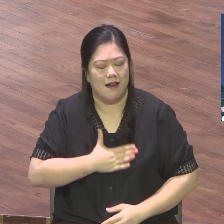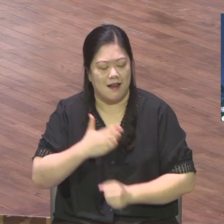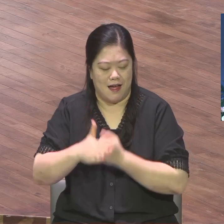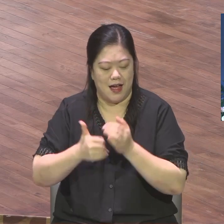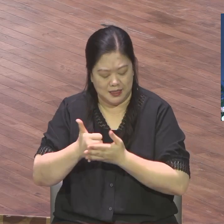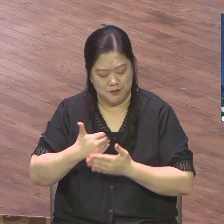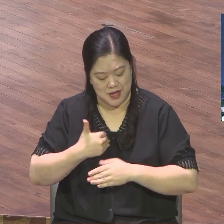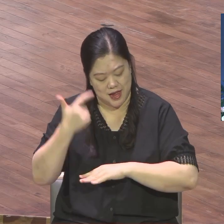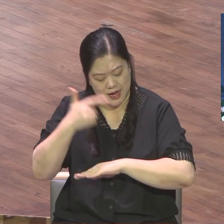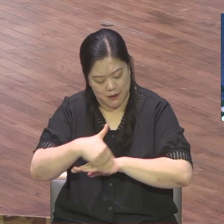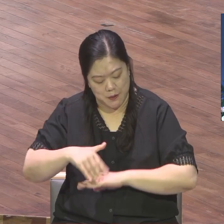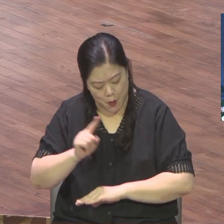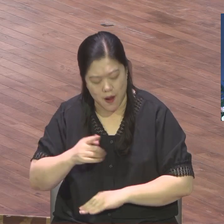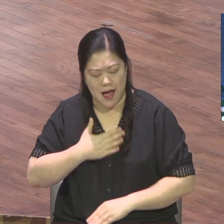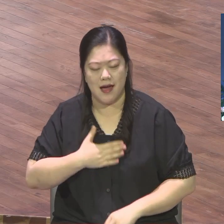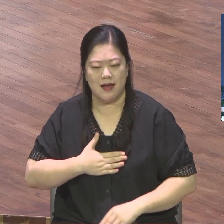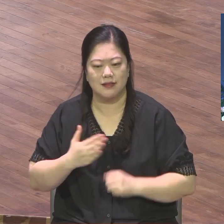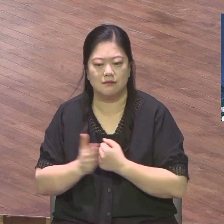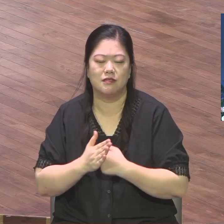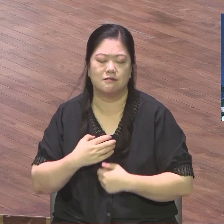하나님 앞에 서시길 바랍니다.